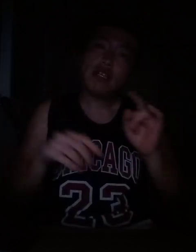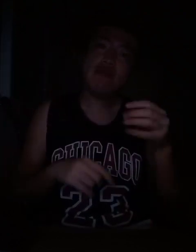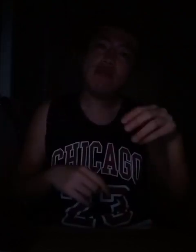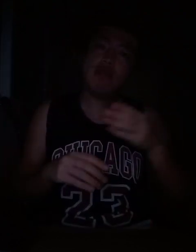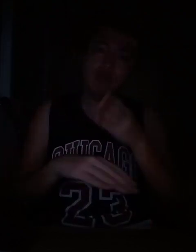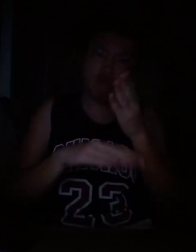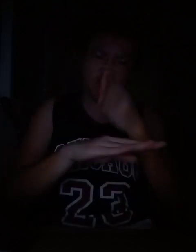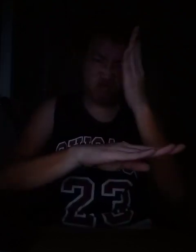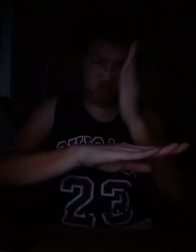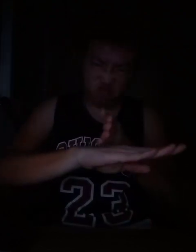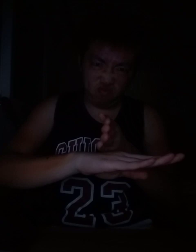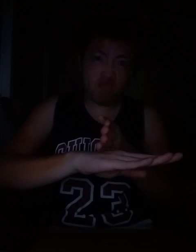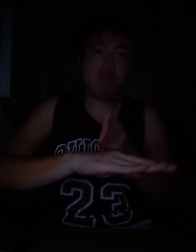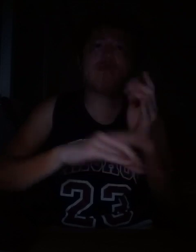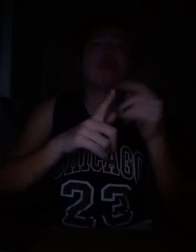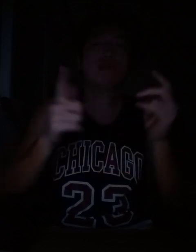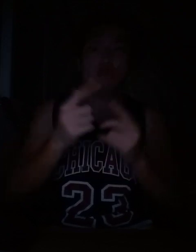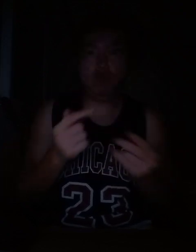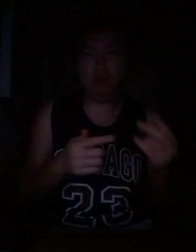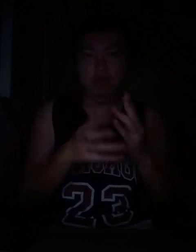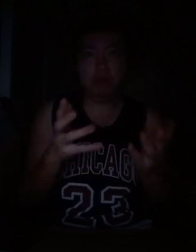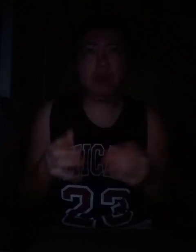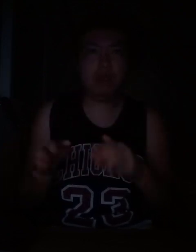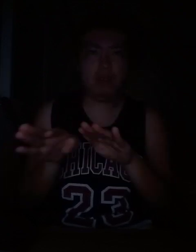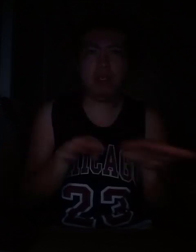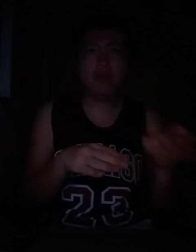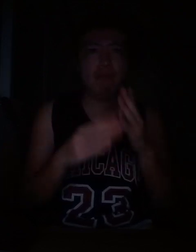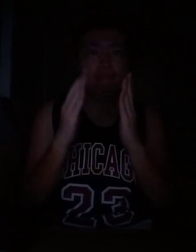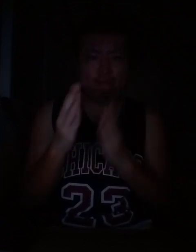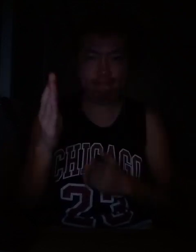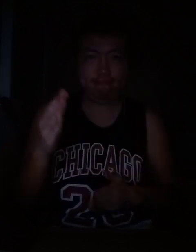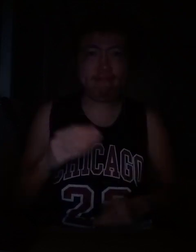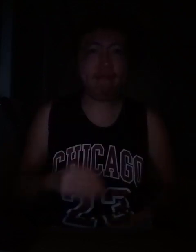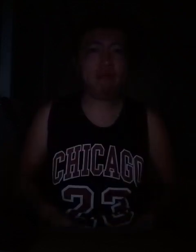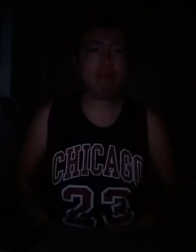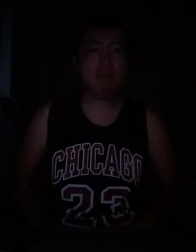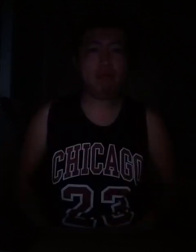전면 중단했고 선박 수백여 척이 피항을 마쳤습니다. TV조선 하동훈입니다.